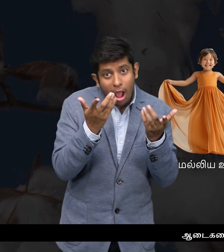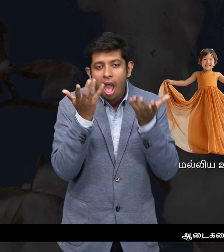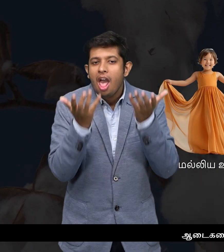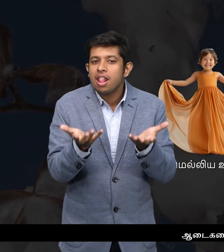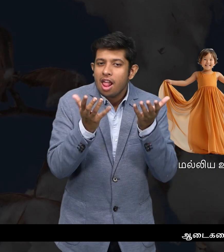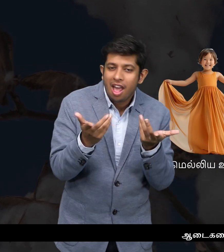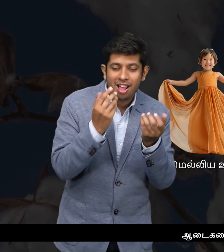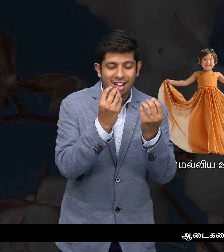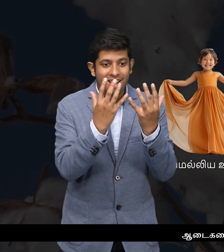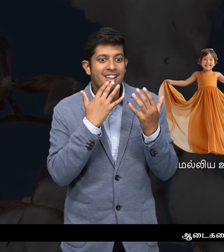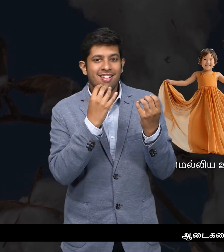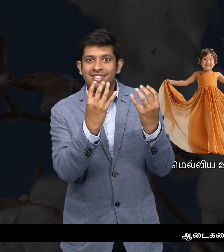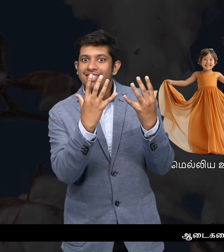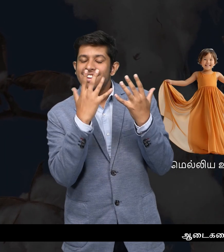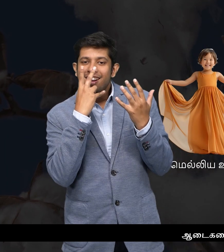பளபளப்பான வண்ண